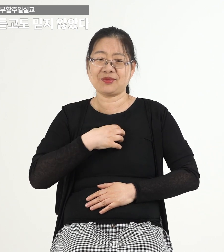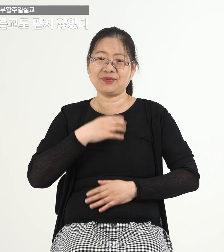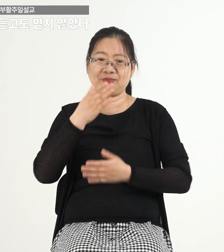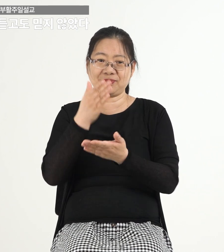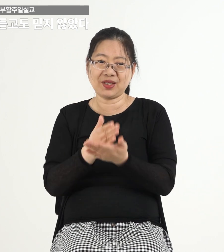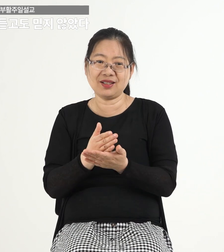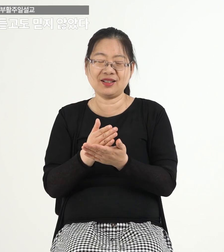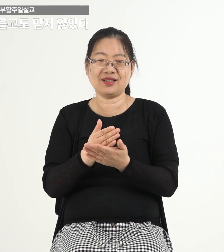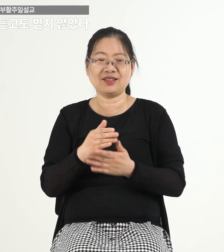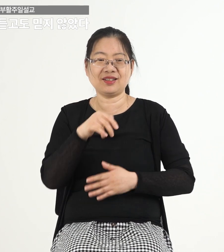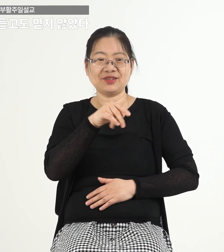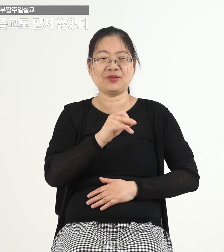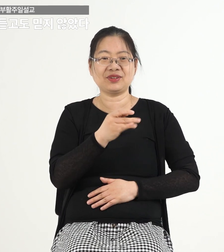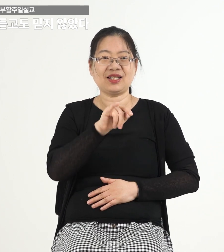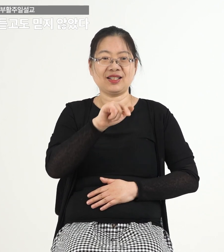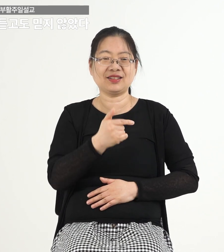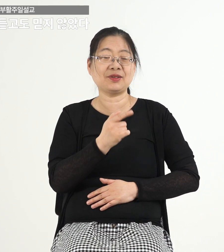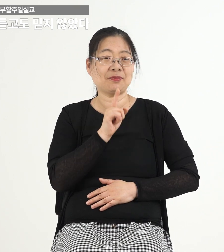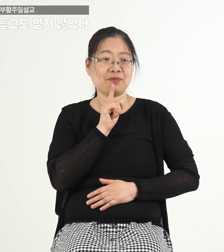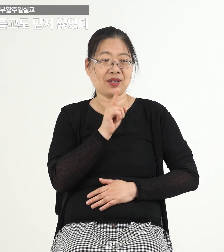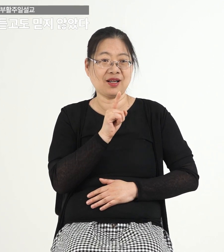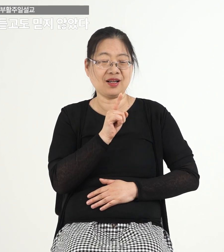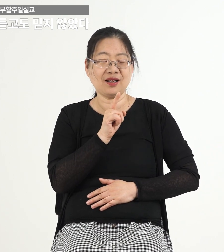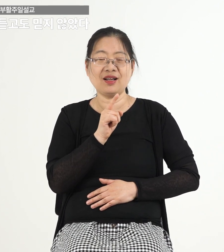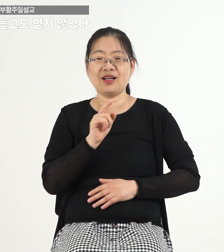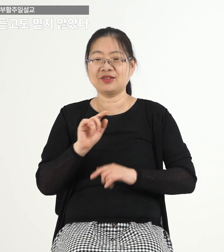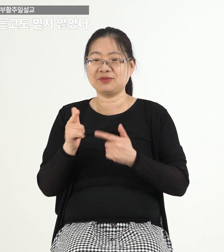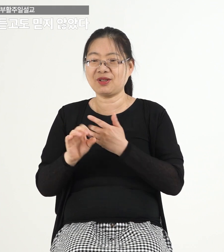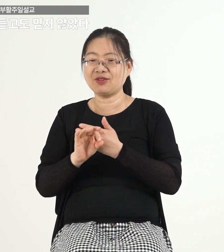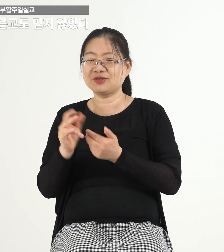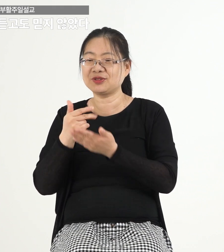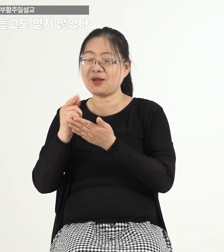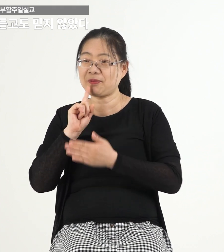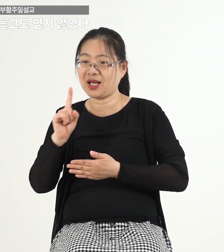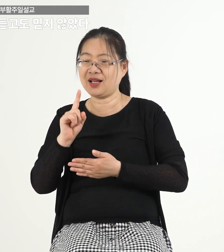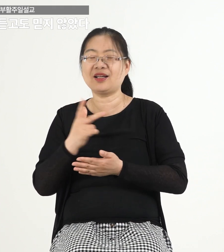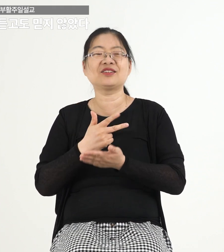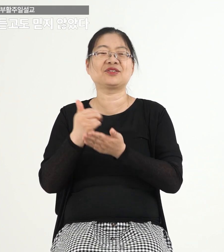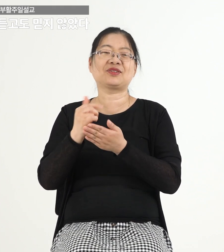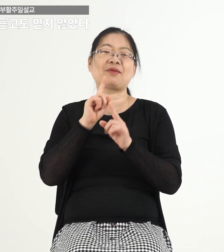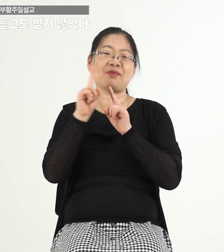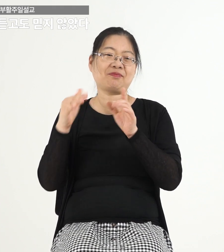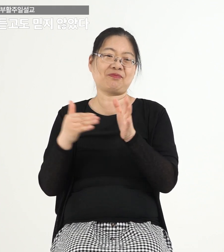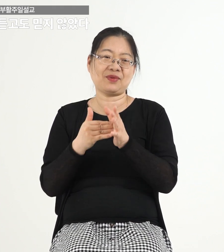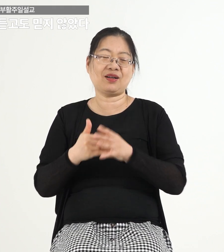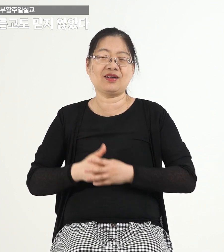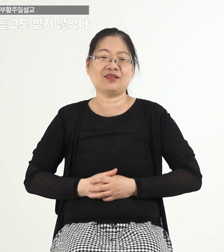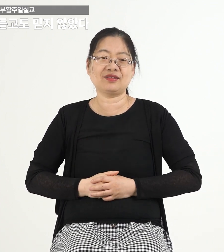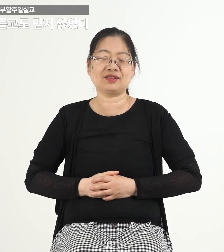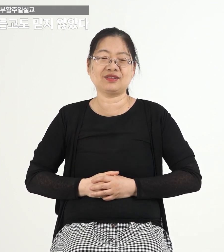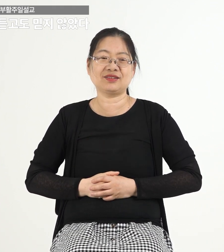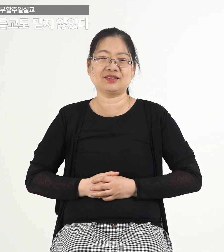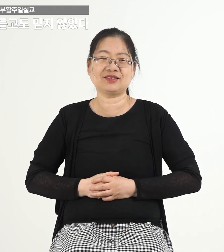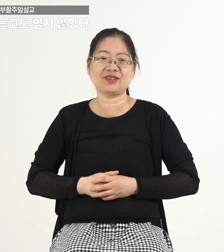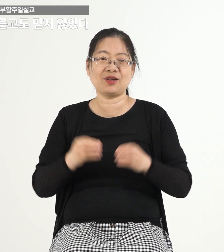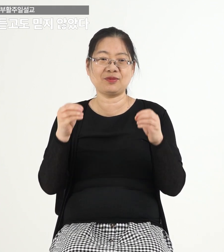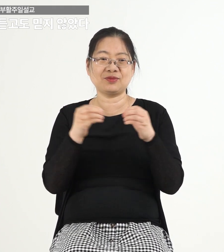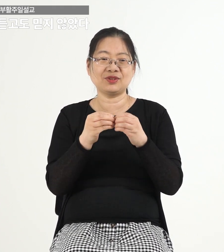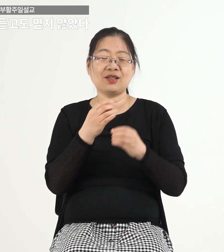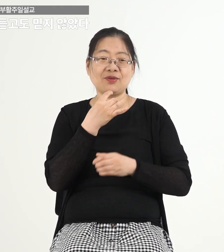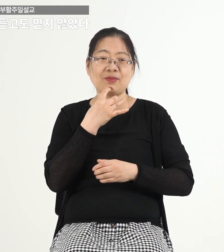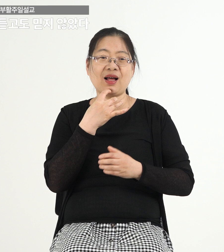말라. 송태근이 말이에요. 주님 말씀이에요. 주님 말씀이에요. 그럼 그것을